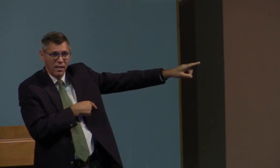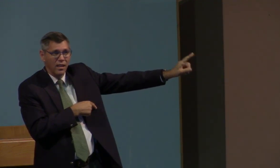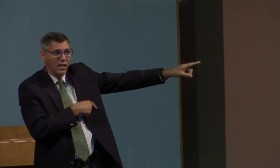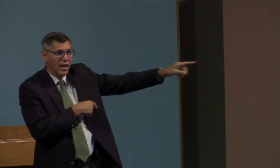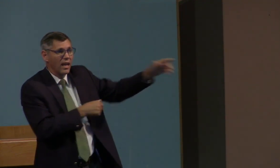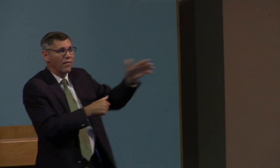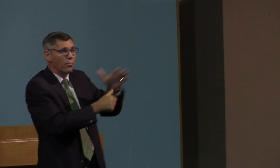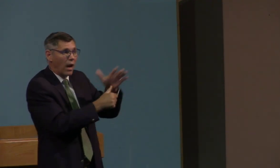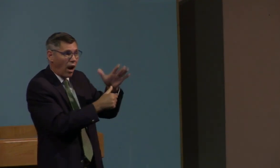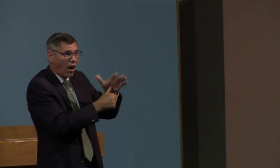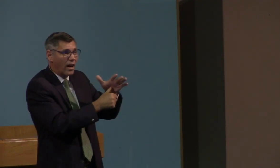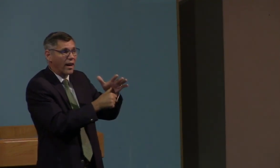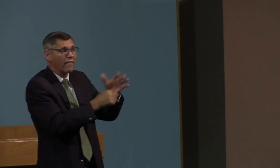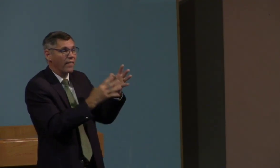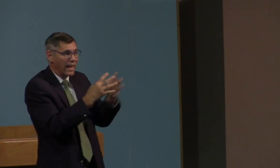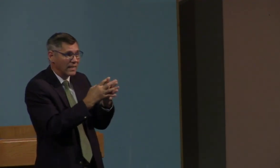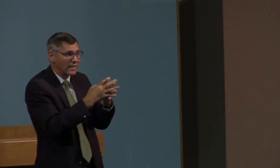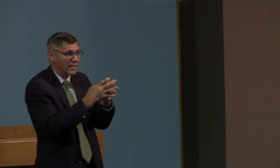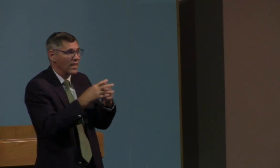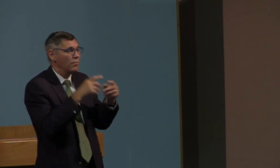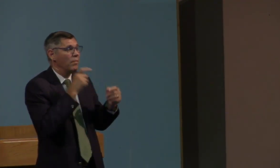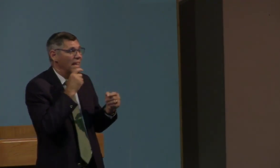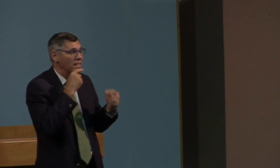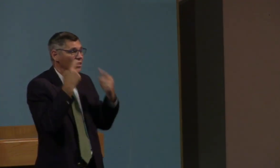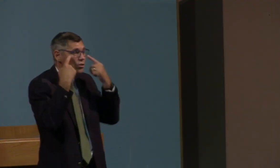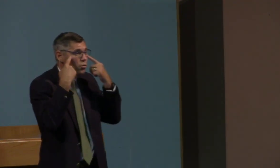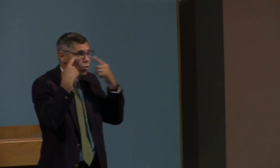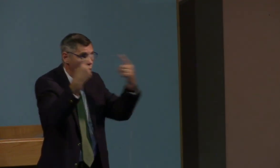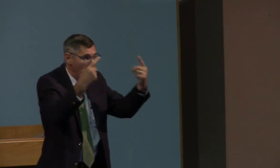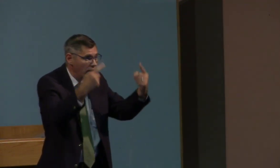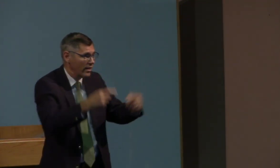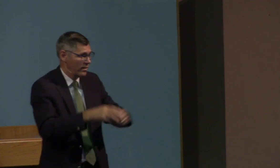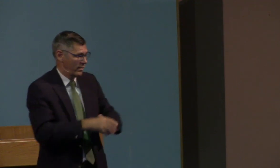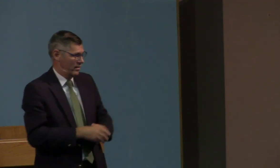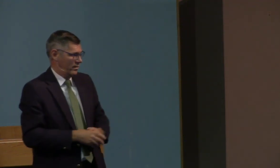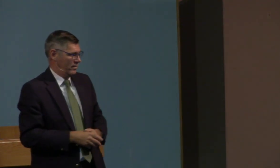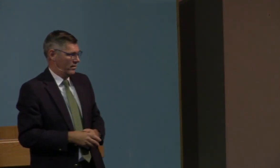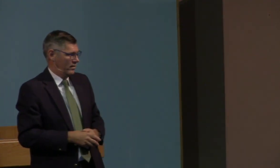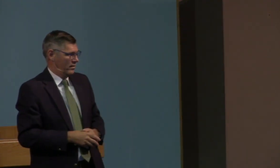julle wil belangrik wees in mense se oë,